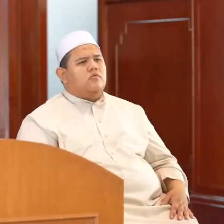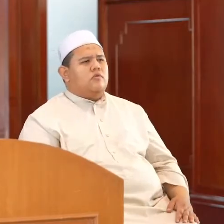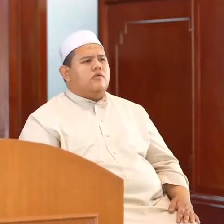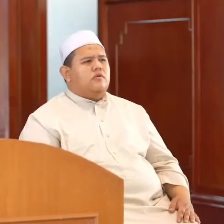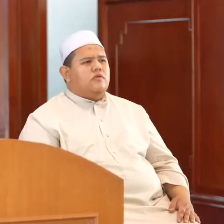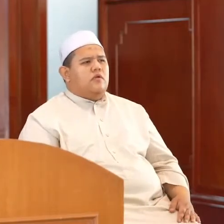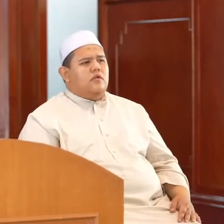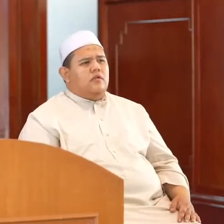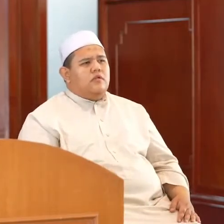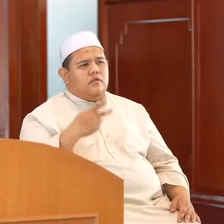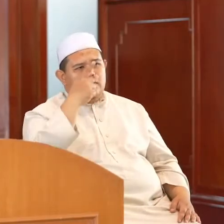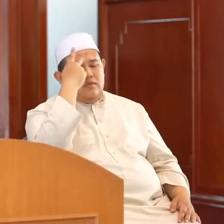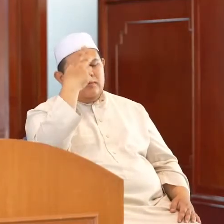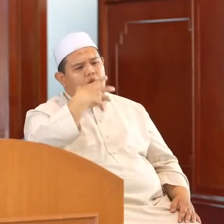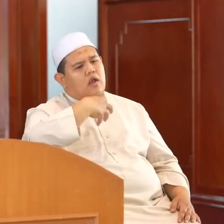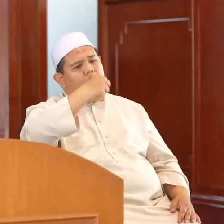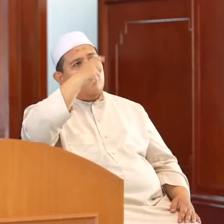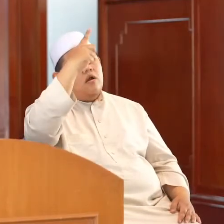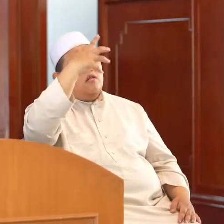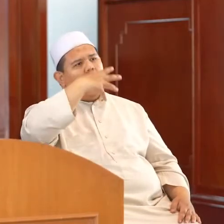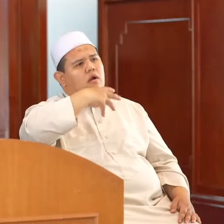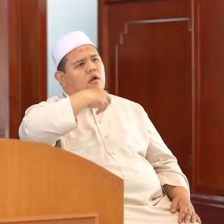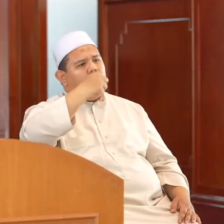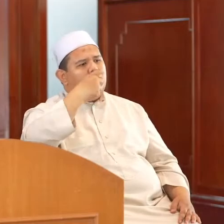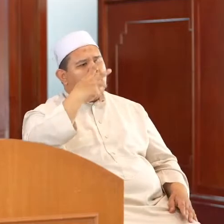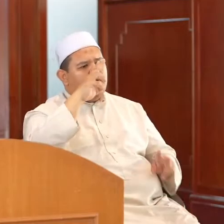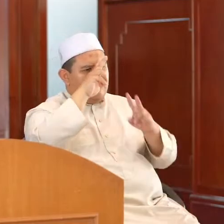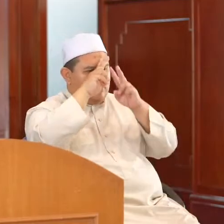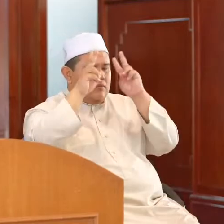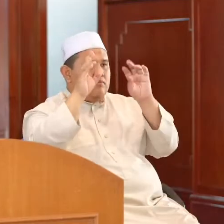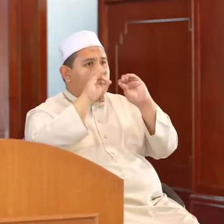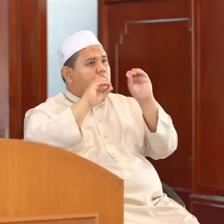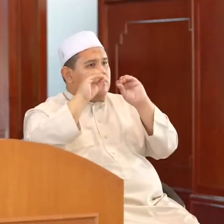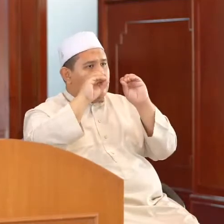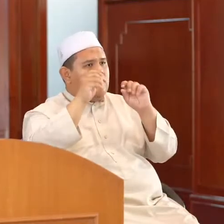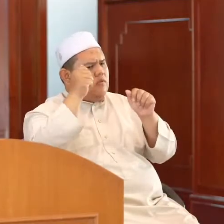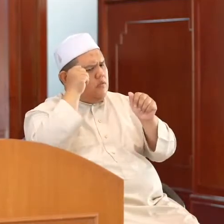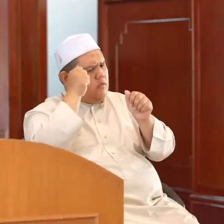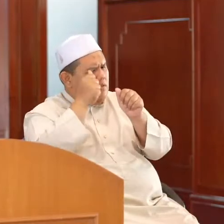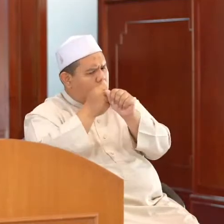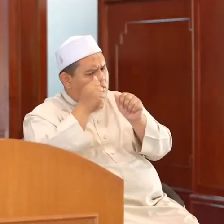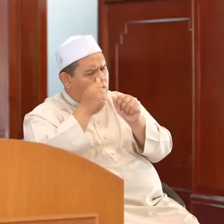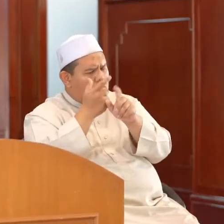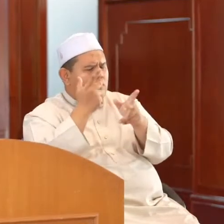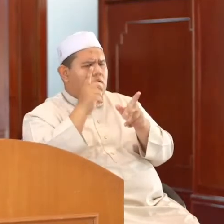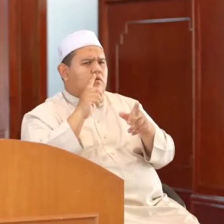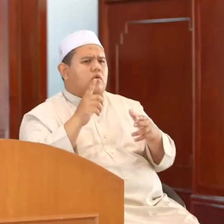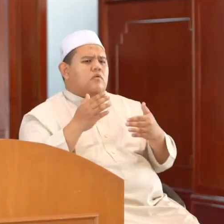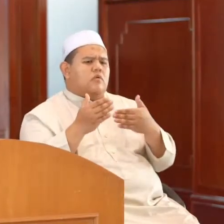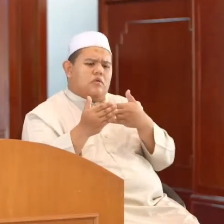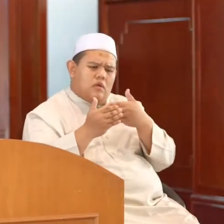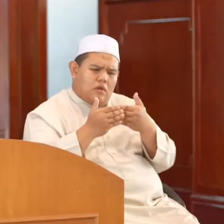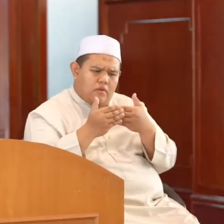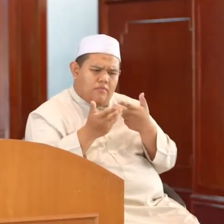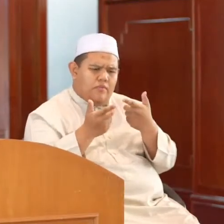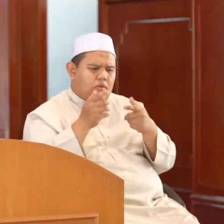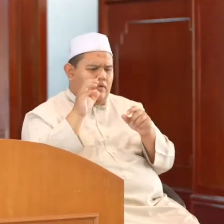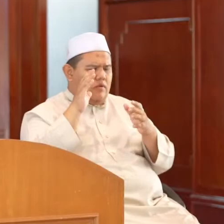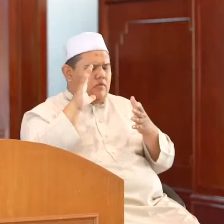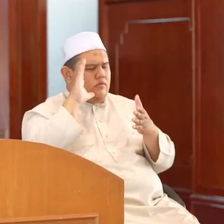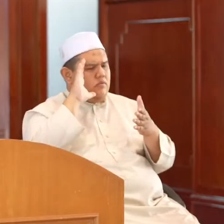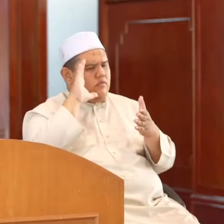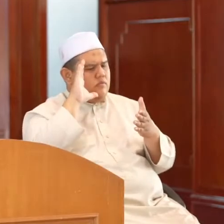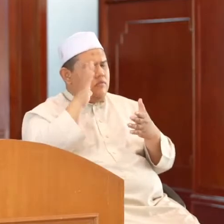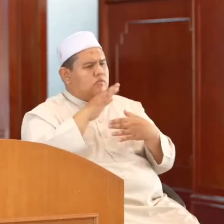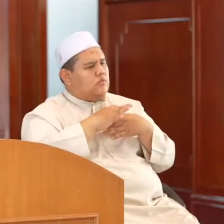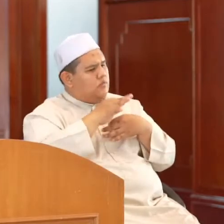Sekadar nikmat sikit yang Allah ambil macam tu, dia jadi ingat kat Tuhan, jadi rapah, jadi semangat, jadi sungguh-sungguh